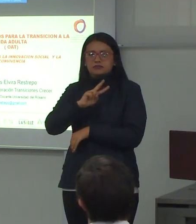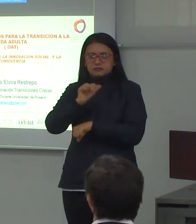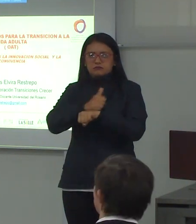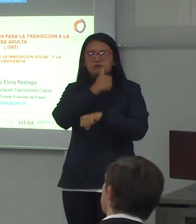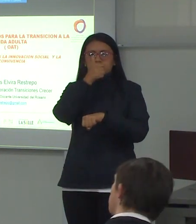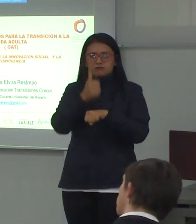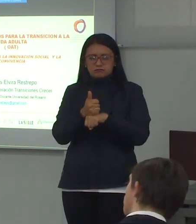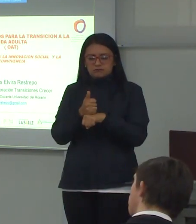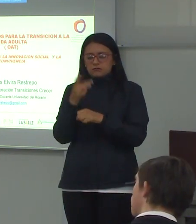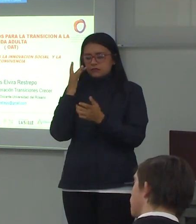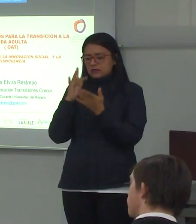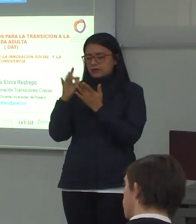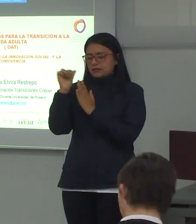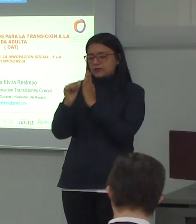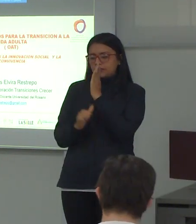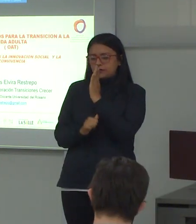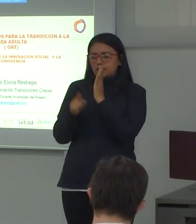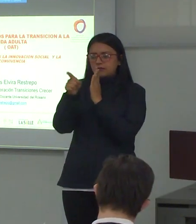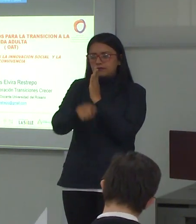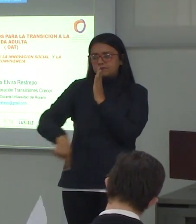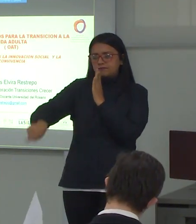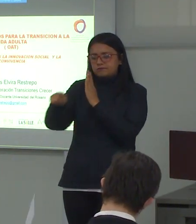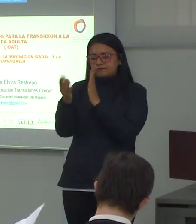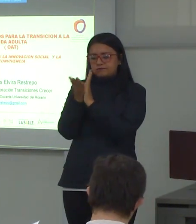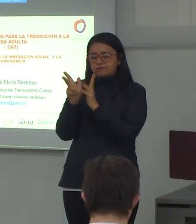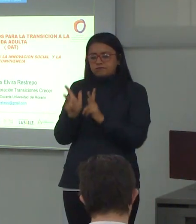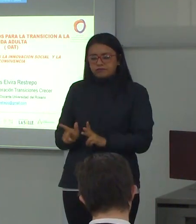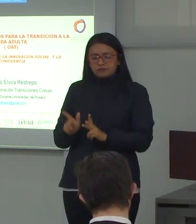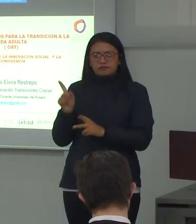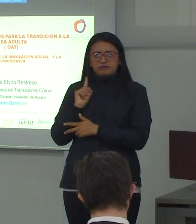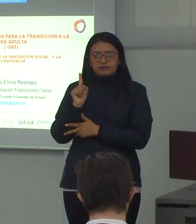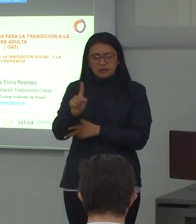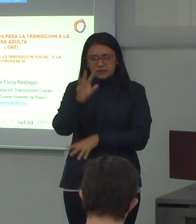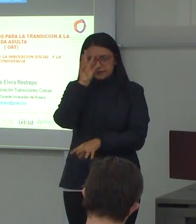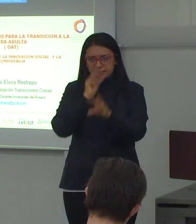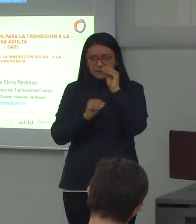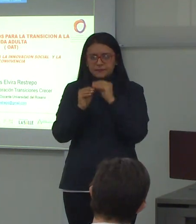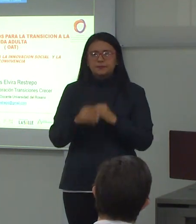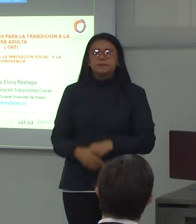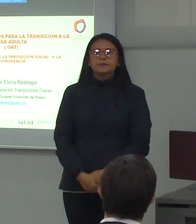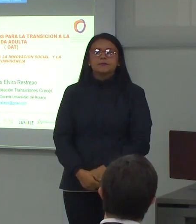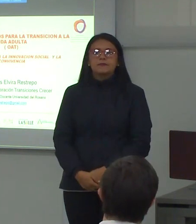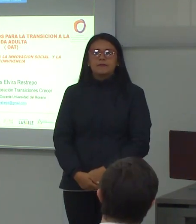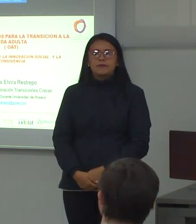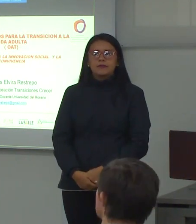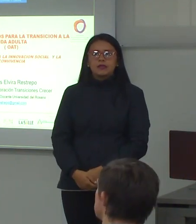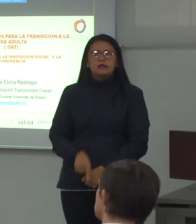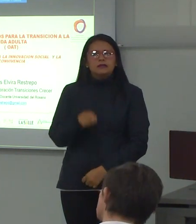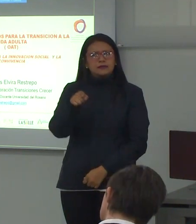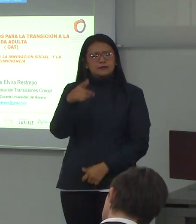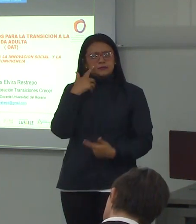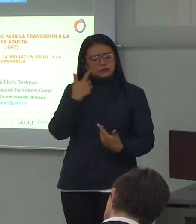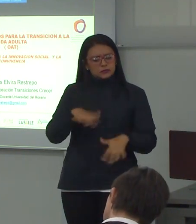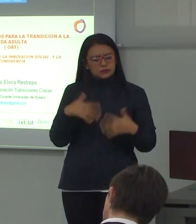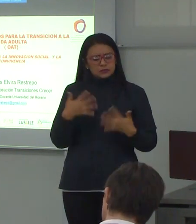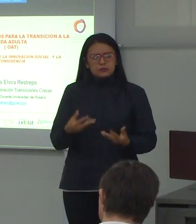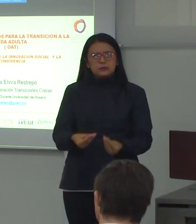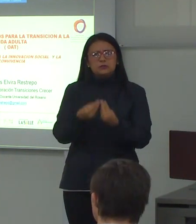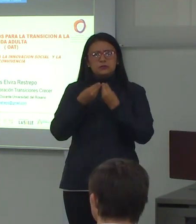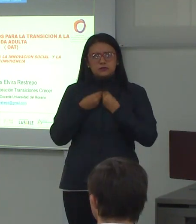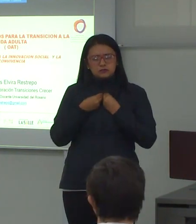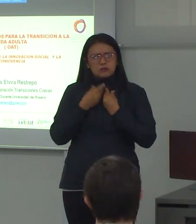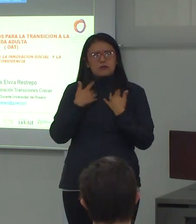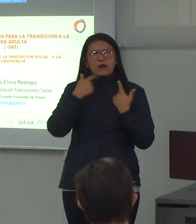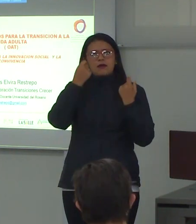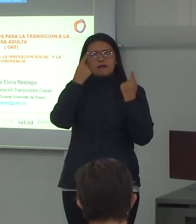y del programa de dirección de estudiantes desde las trayectorias de aprendizaje. Eso me parece enriquecedor porque es ir